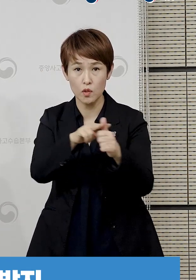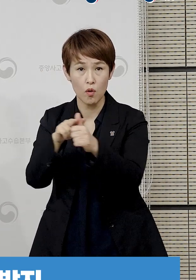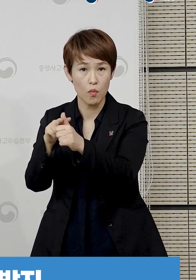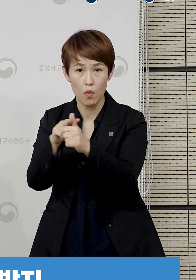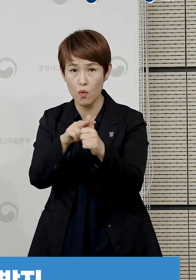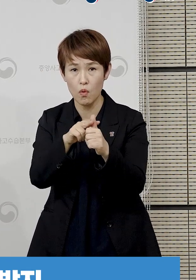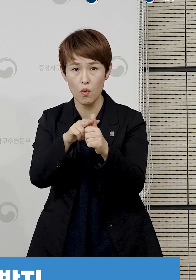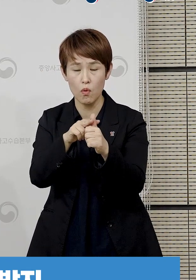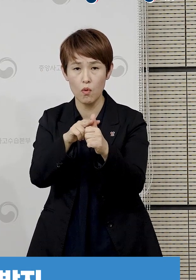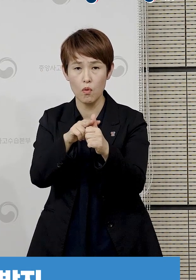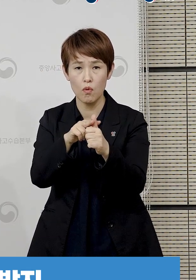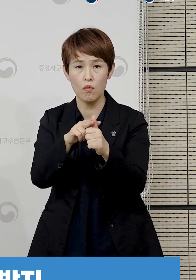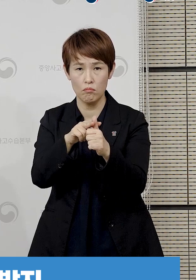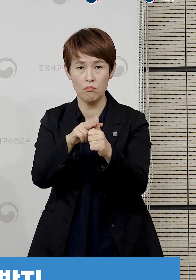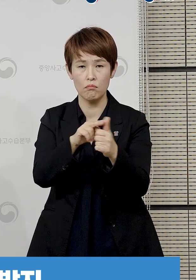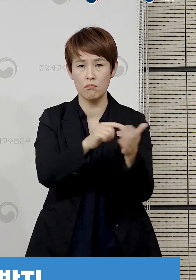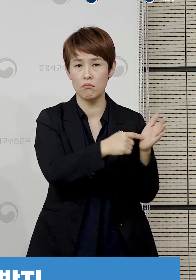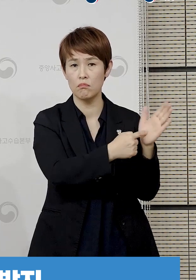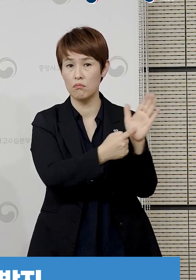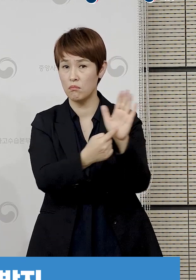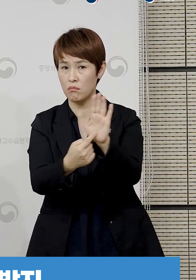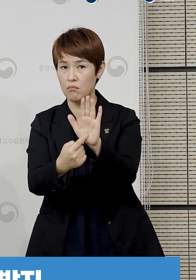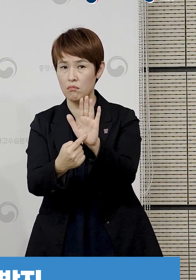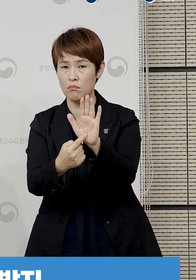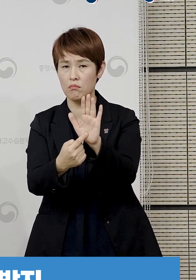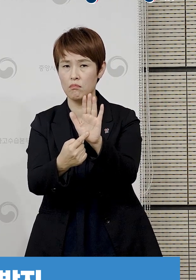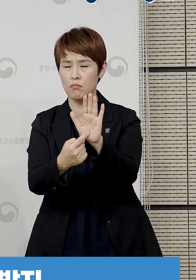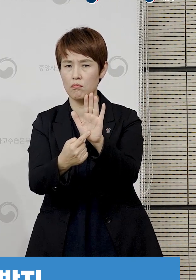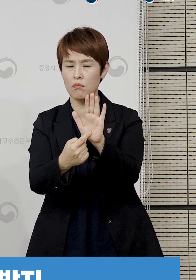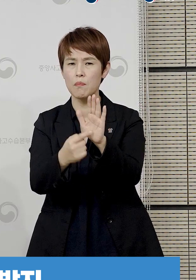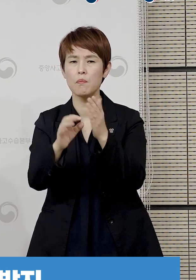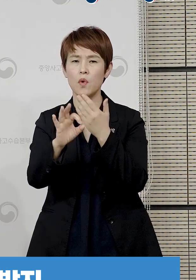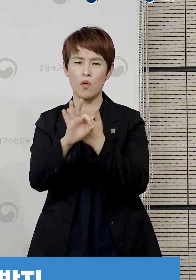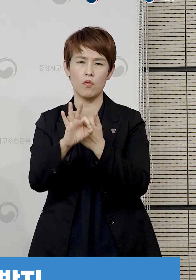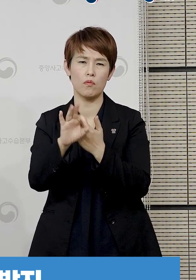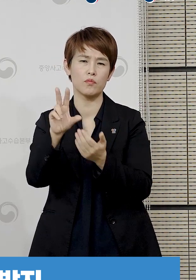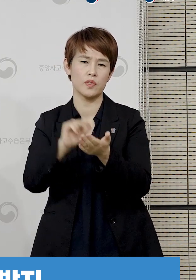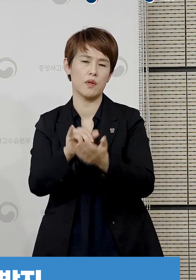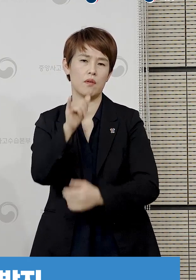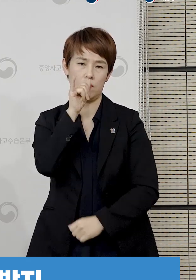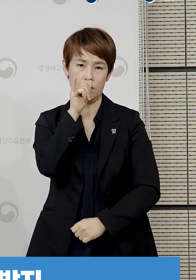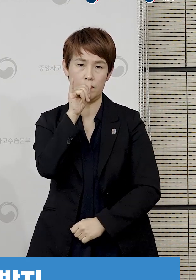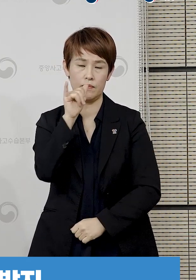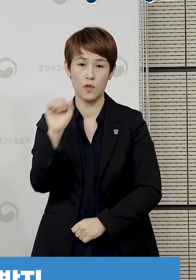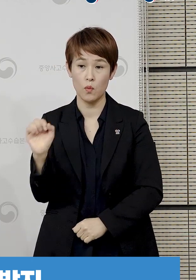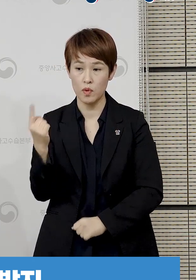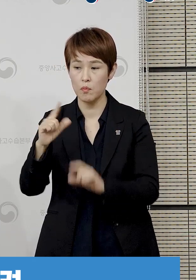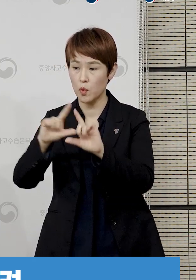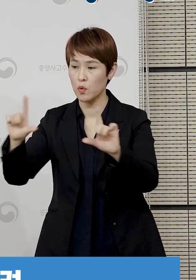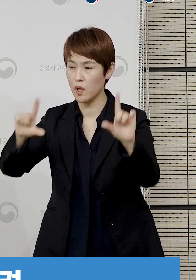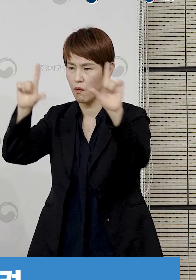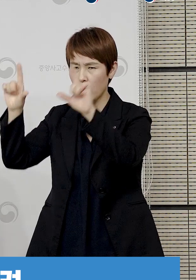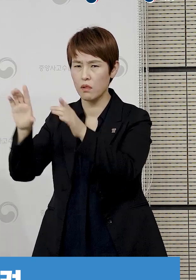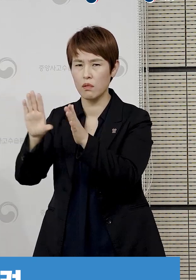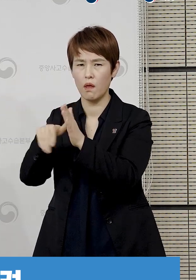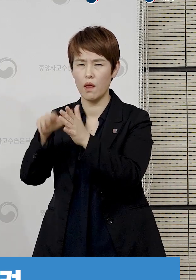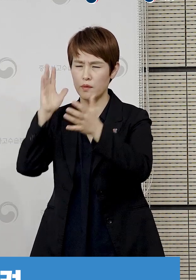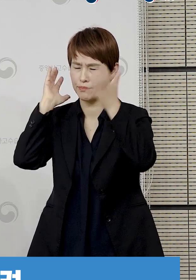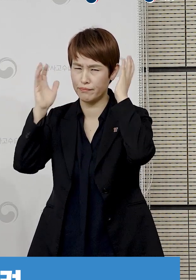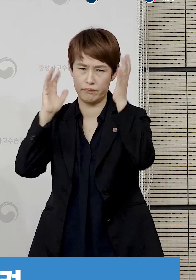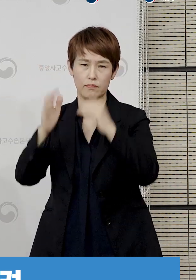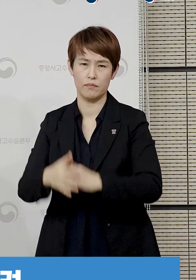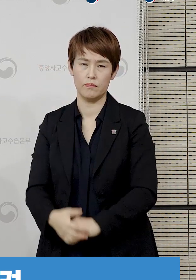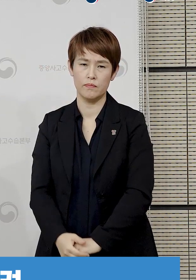않은 정보를 섣불리 내보내는 경우 발생할 수 있는 여러 가지 부작용도 있고, 또